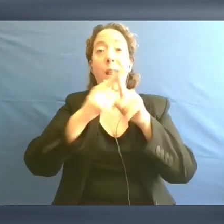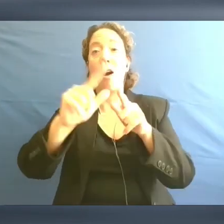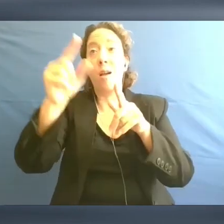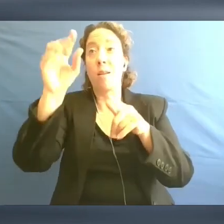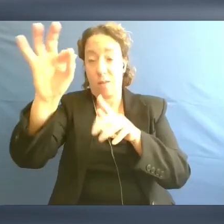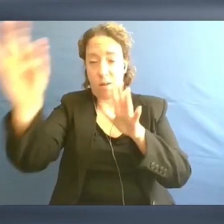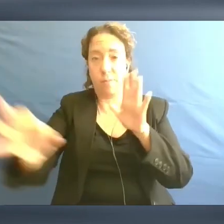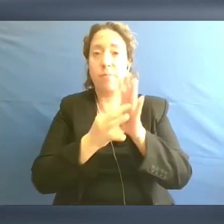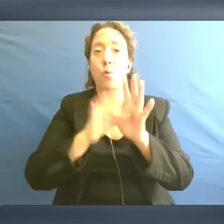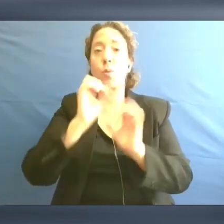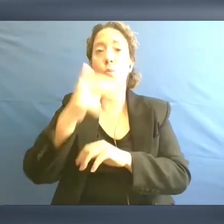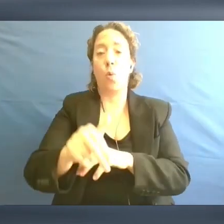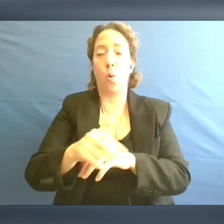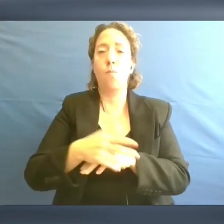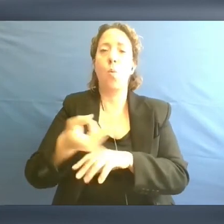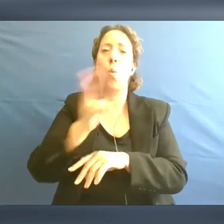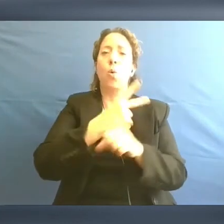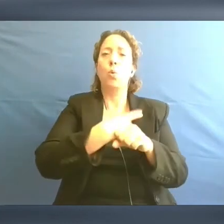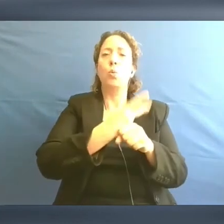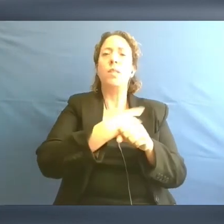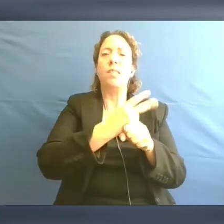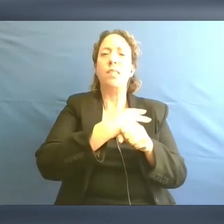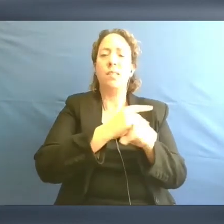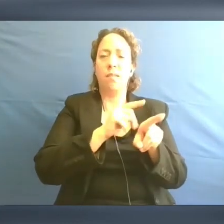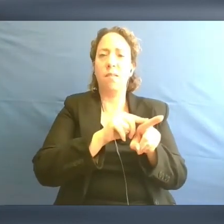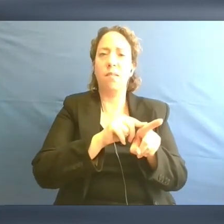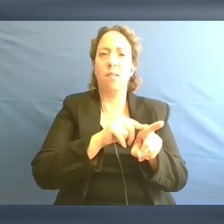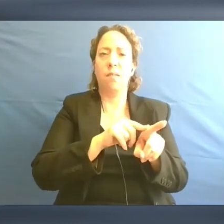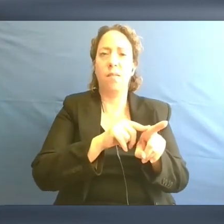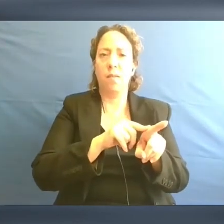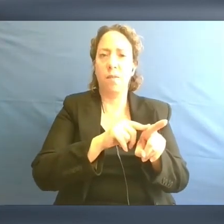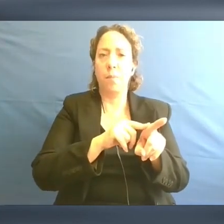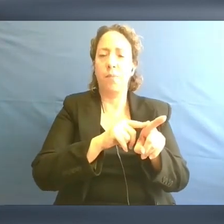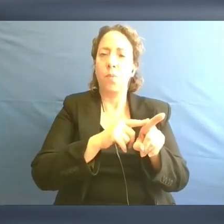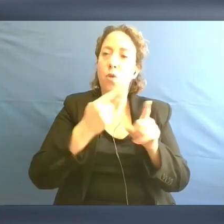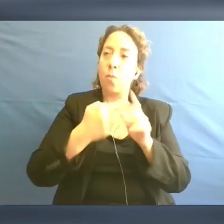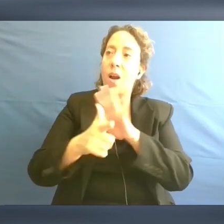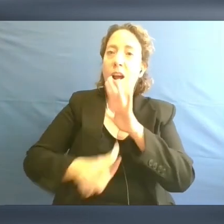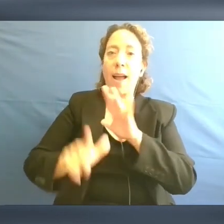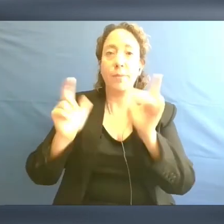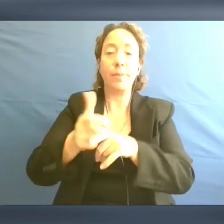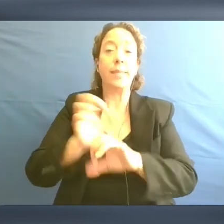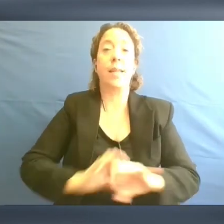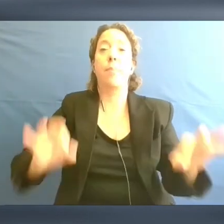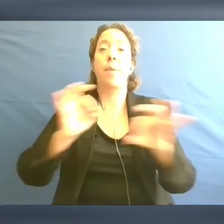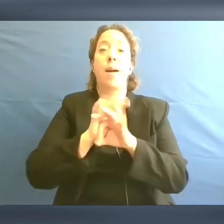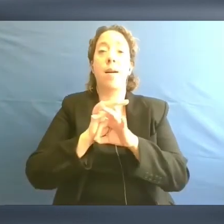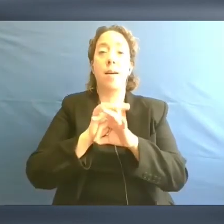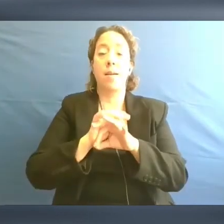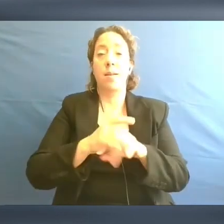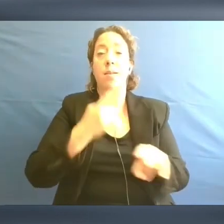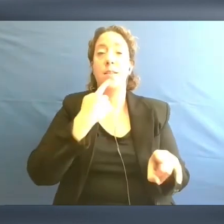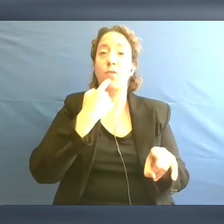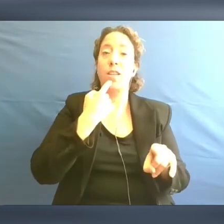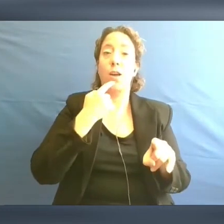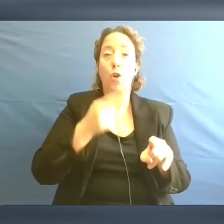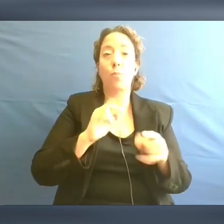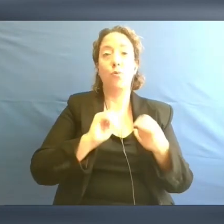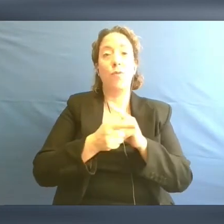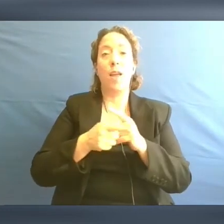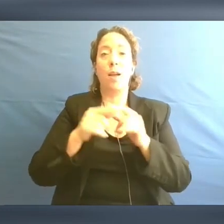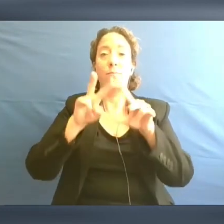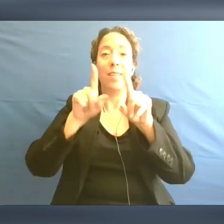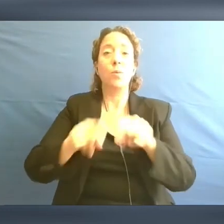que d'autres outils qui n'ont pas forcément accès à un outil de détection de langage ne peuvent pas automatiser cette partie-là